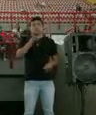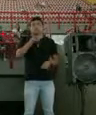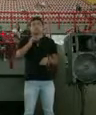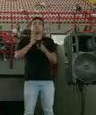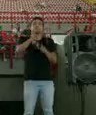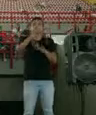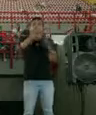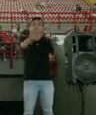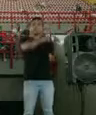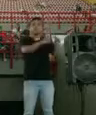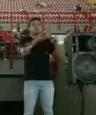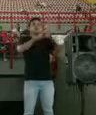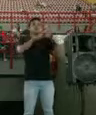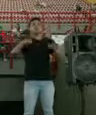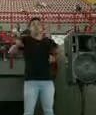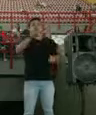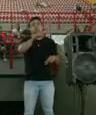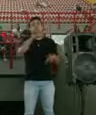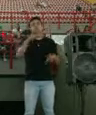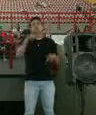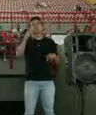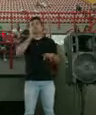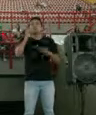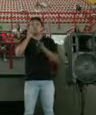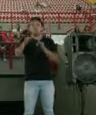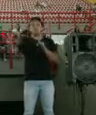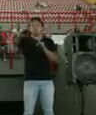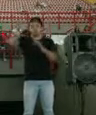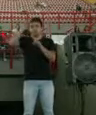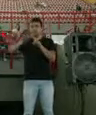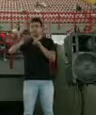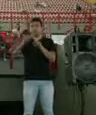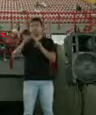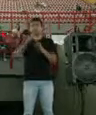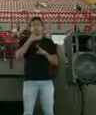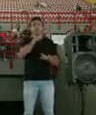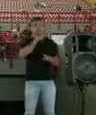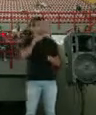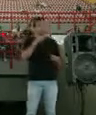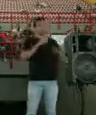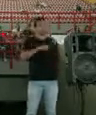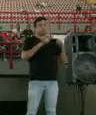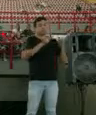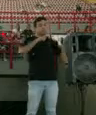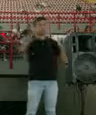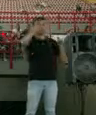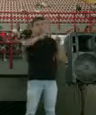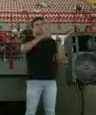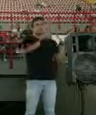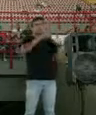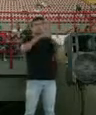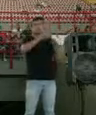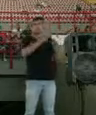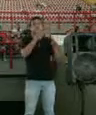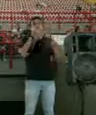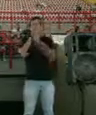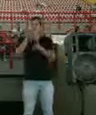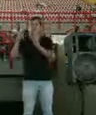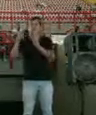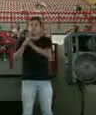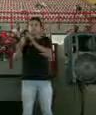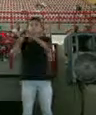preparado, porque nós não podemos ter ciclo. Porque quem tem ciclo são as mulheres. Por isso que às